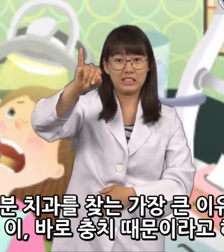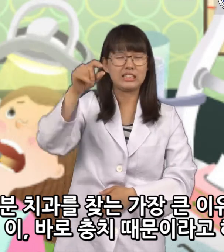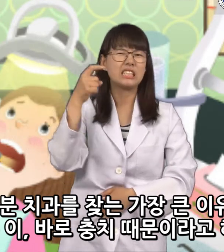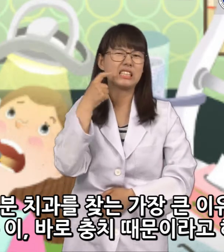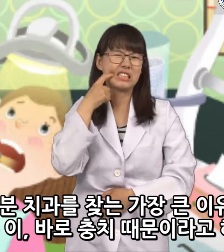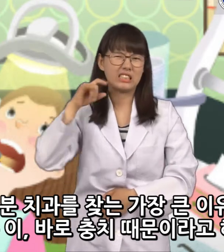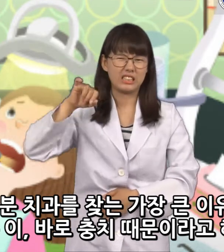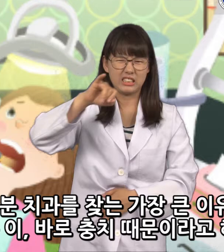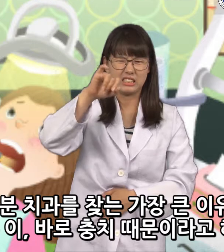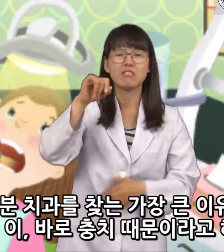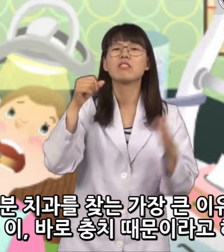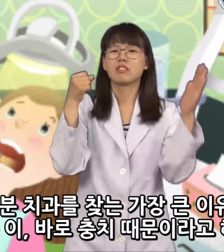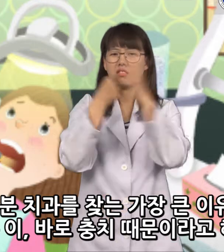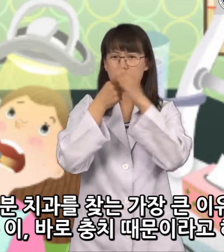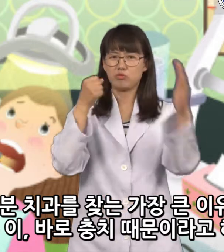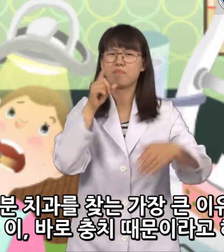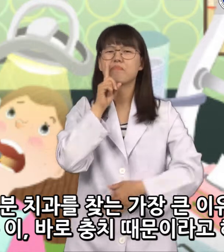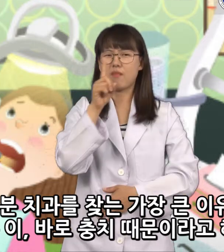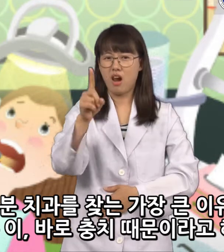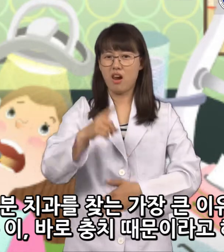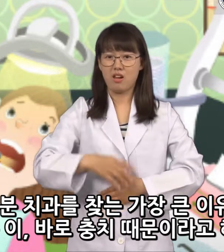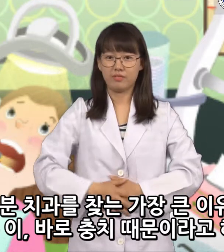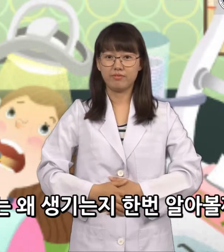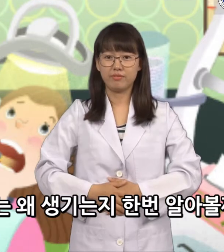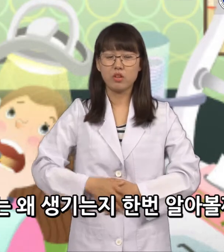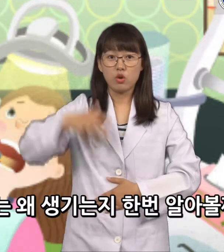때문이라고 해요.